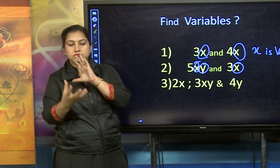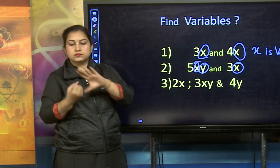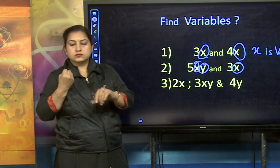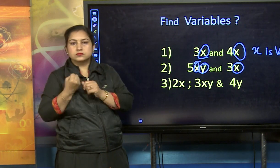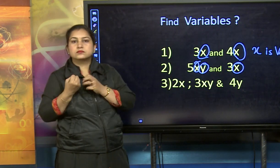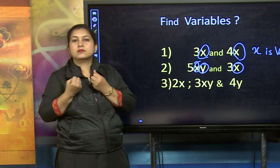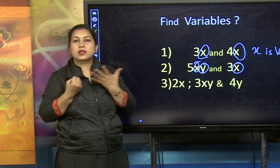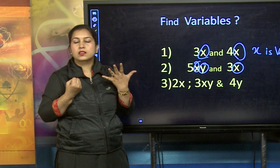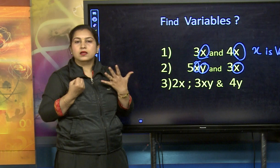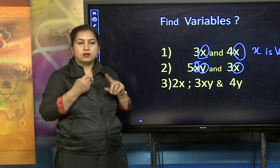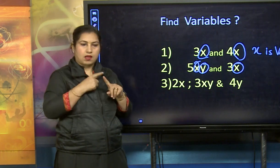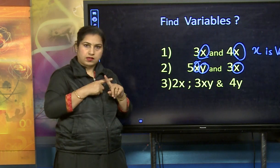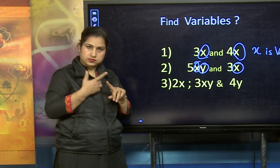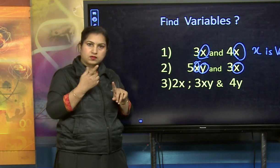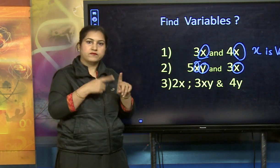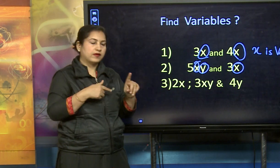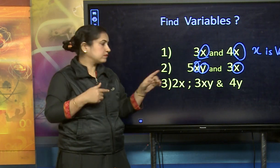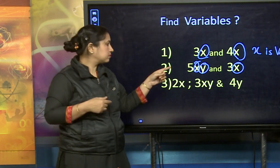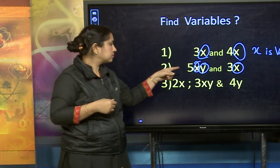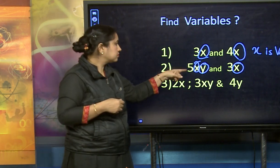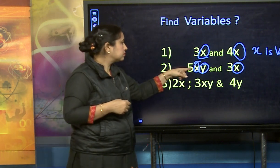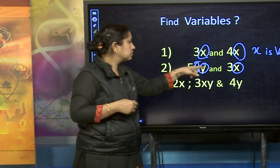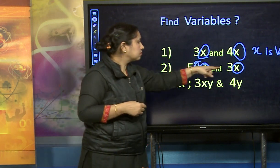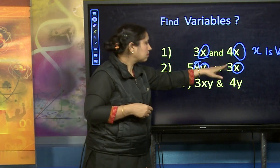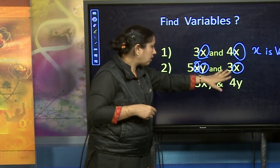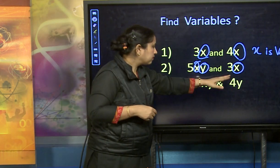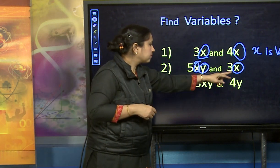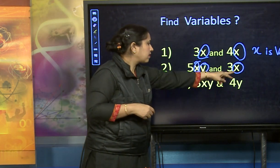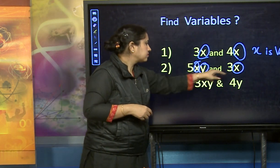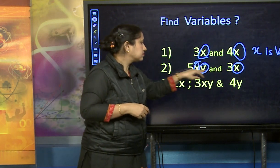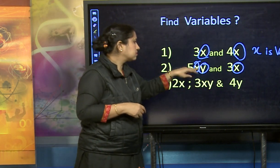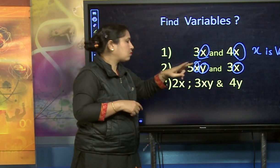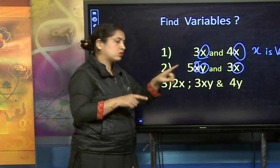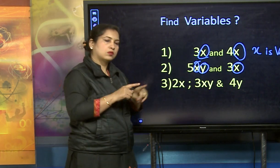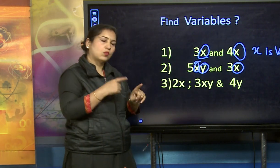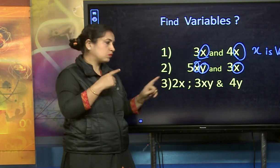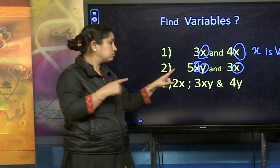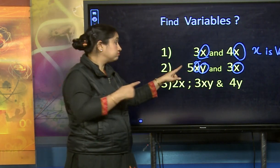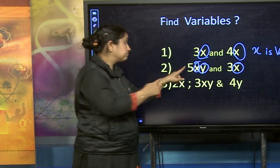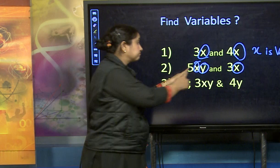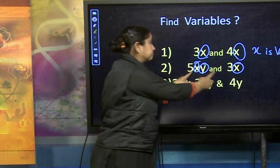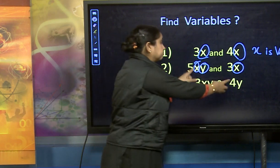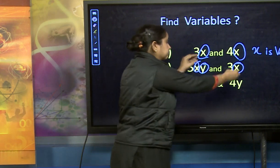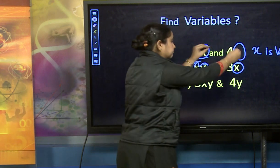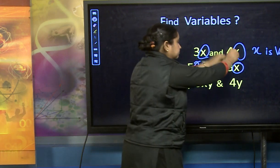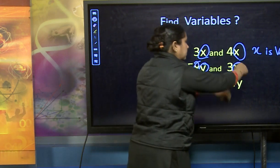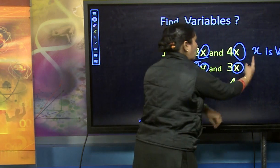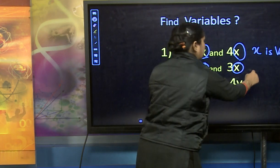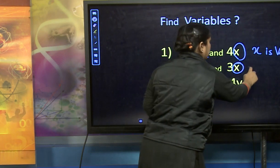को एक तकिया कितने गरीब लोग एक सिलाई और एक्स तो यह दोनों अलग अलग है है तो